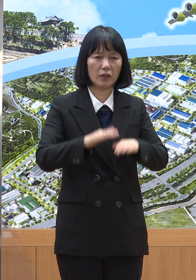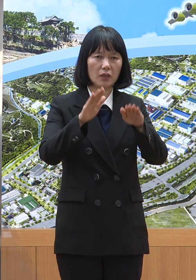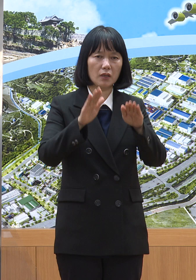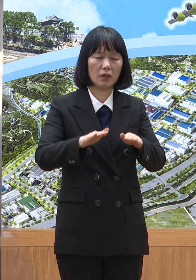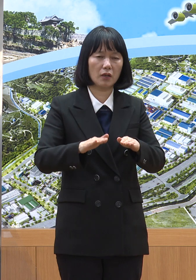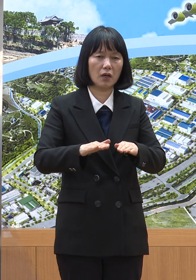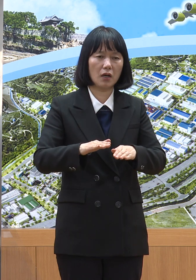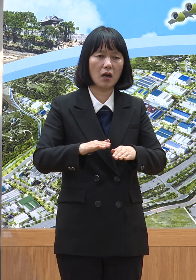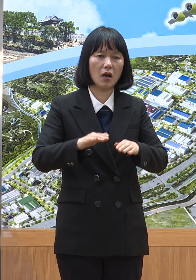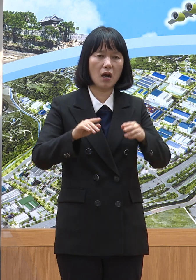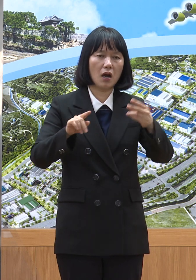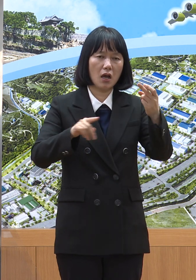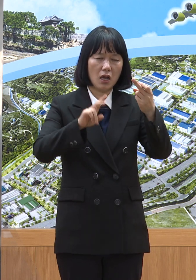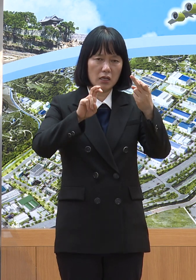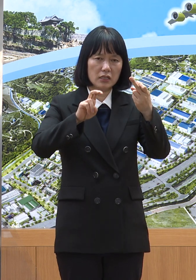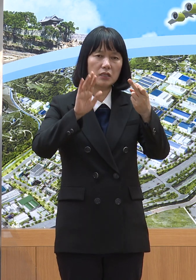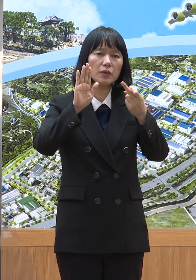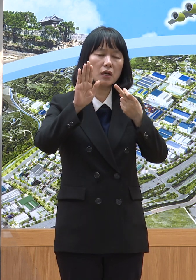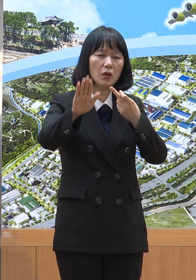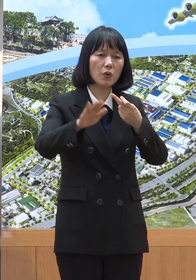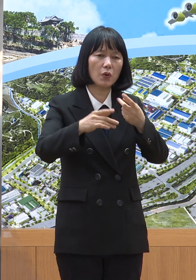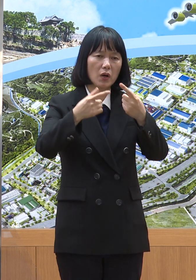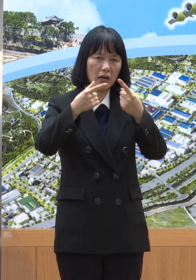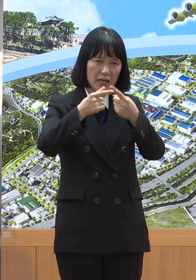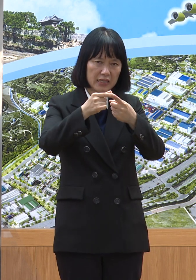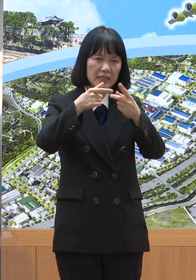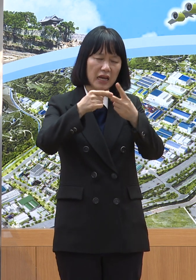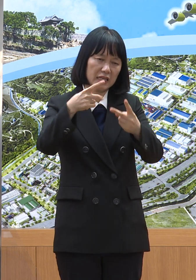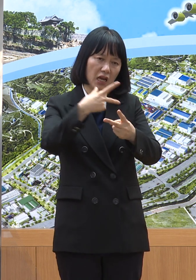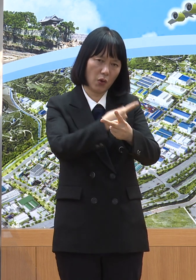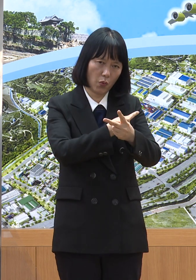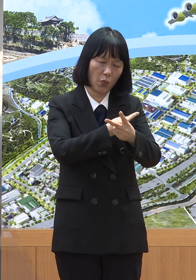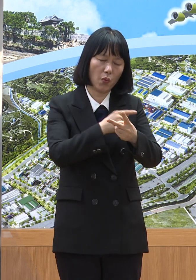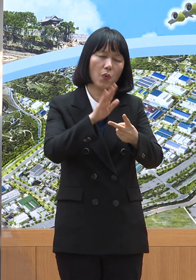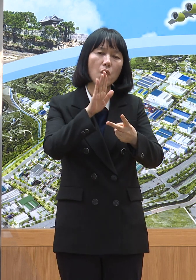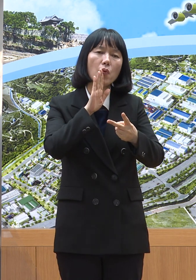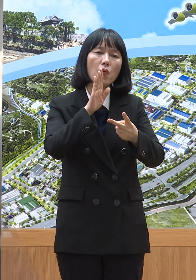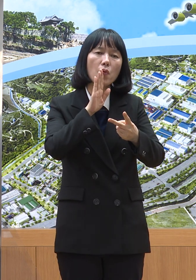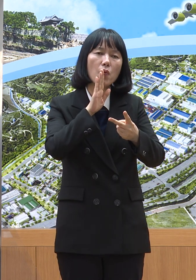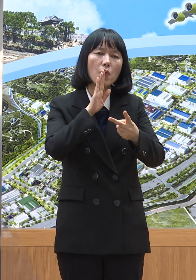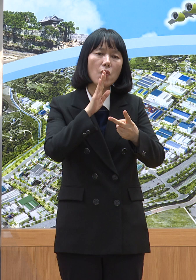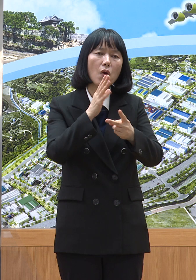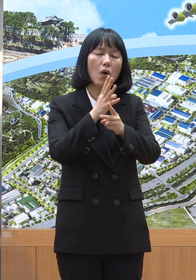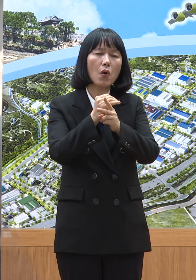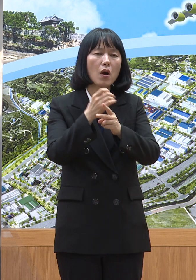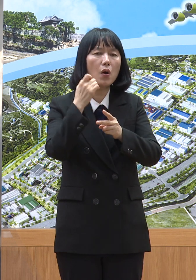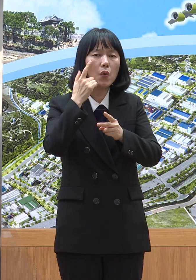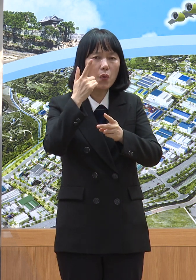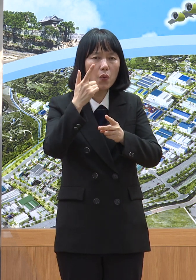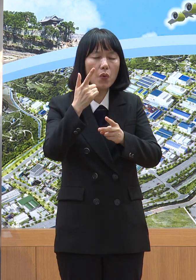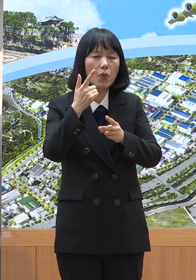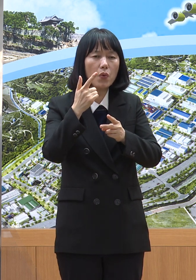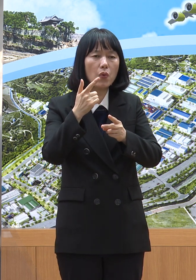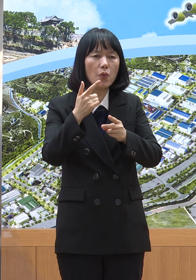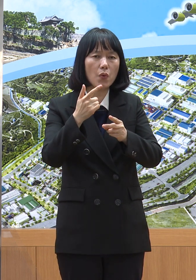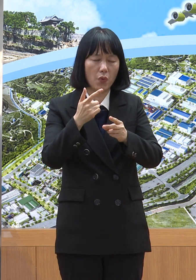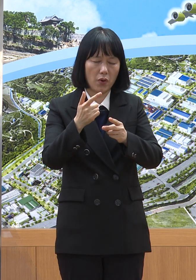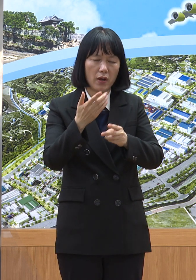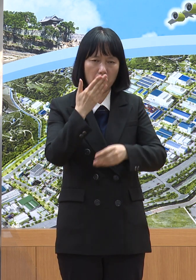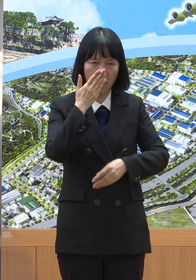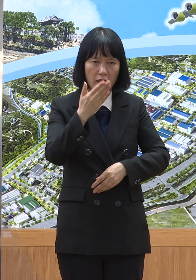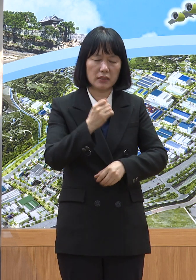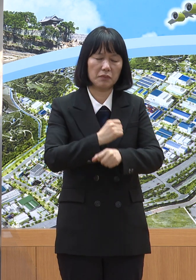오는 20일부터 1, 2차 접종 완료자의 방역 패스 유효 기간이 6개월로